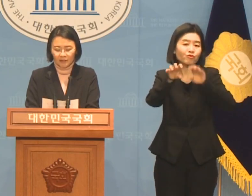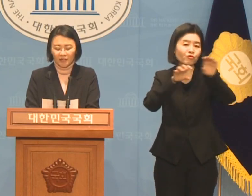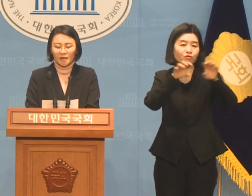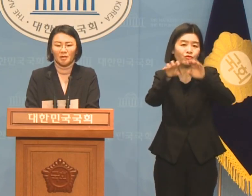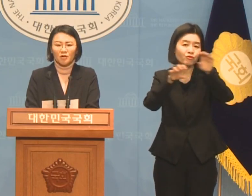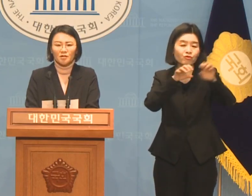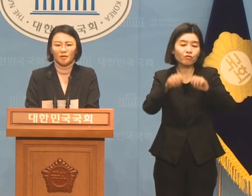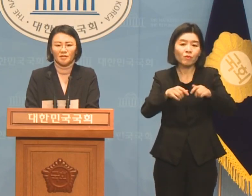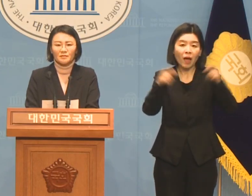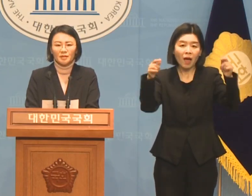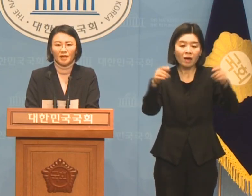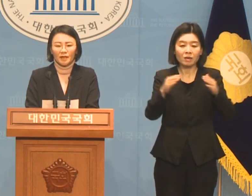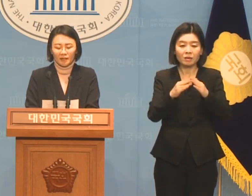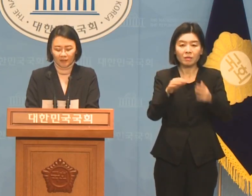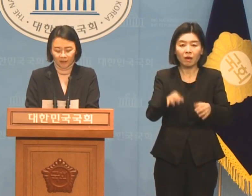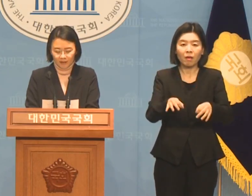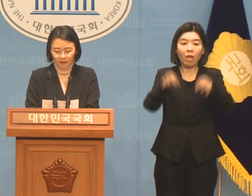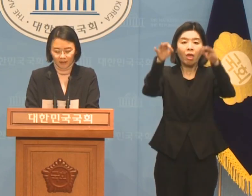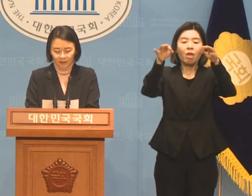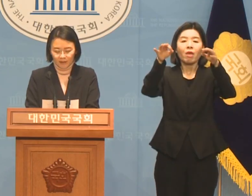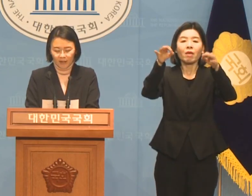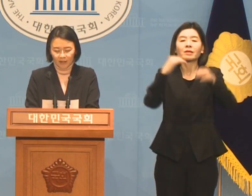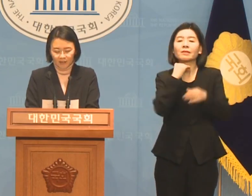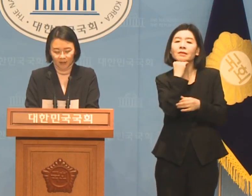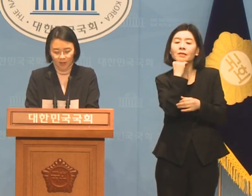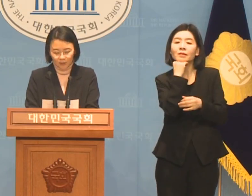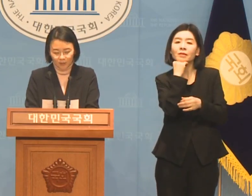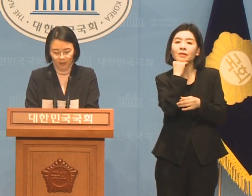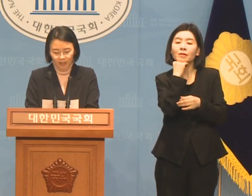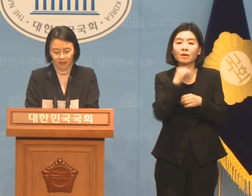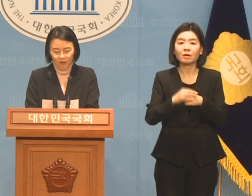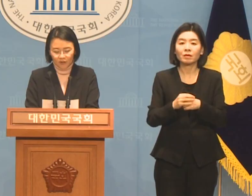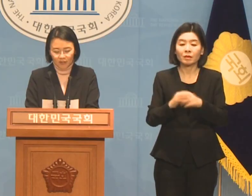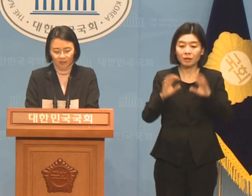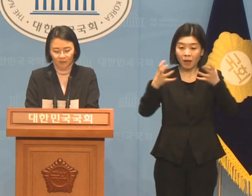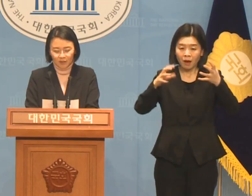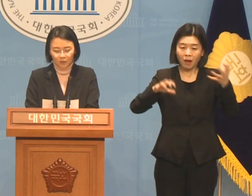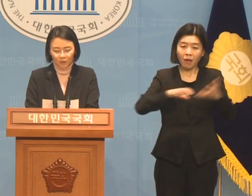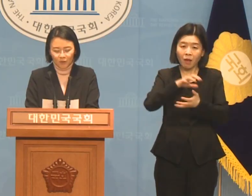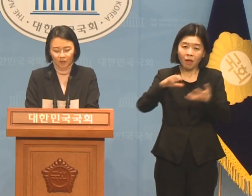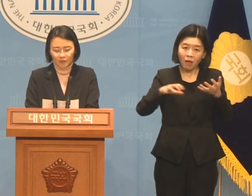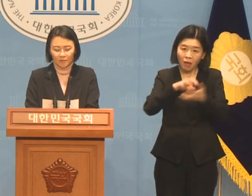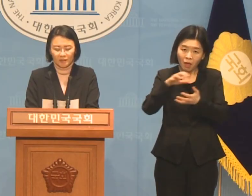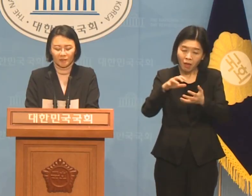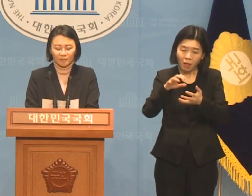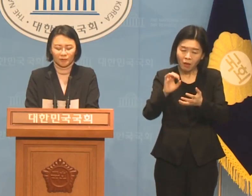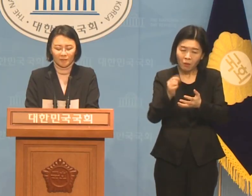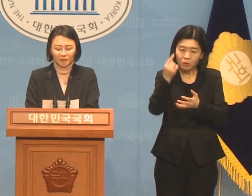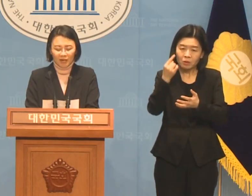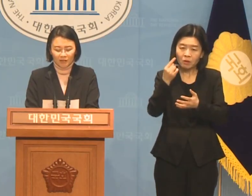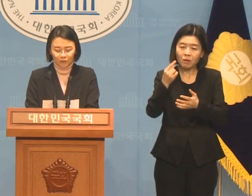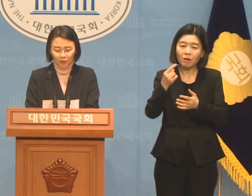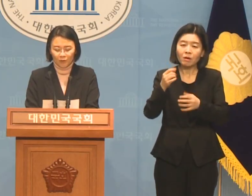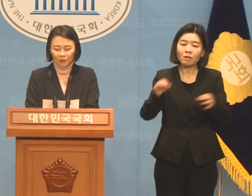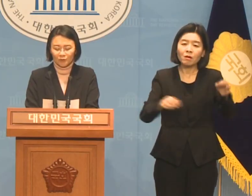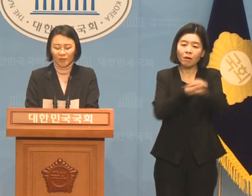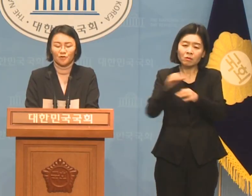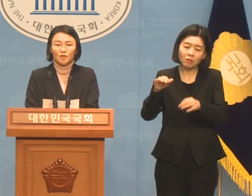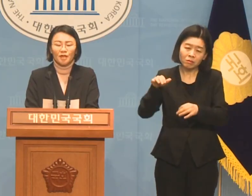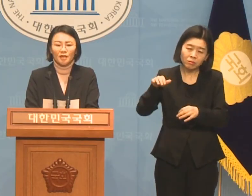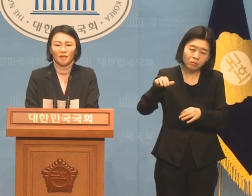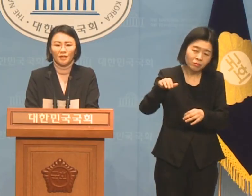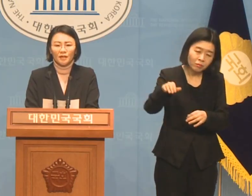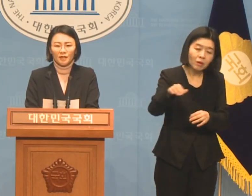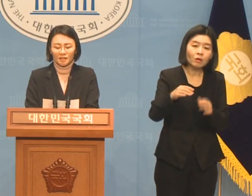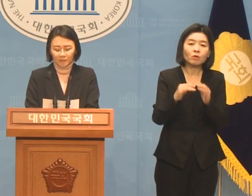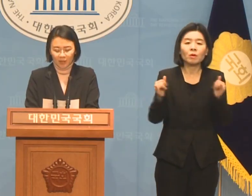대한 기대감이 커져버렸습니다. 내란 상황으로 인한 경기 침체로 서민들의 부담은 가중되고 있는